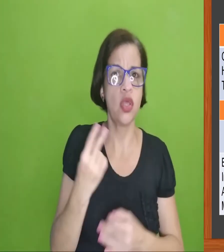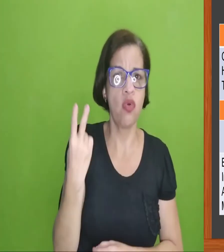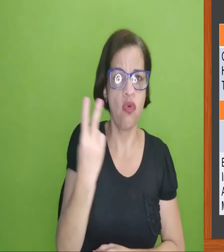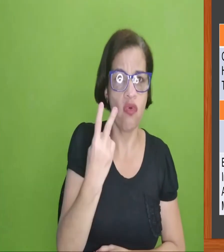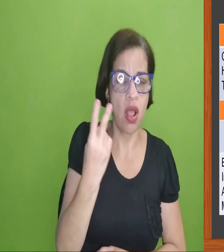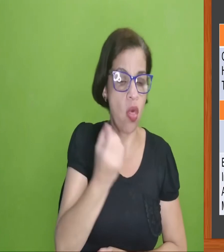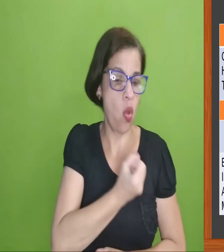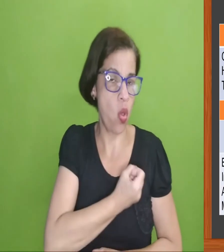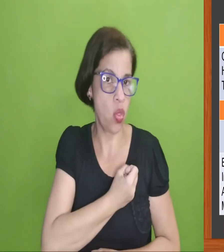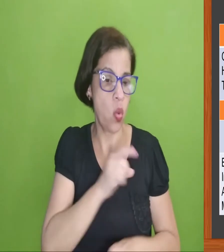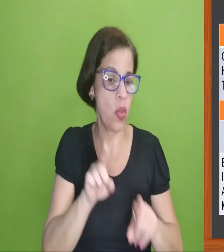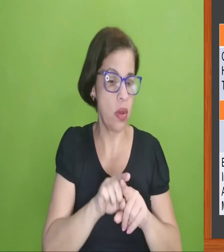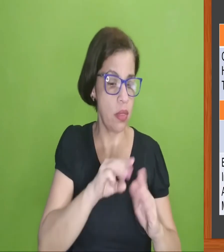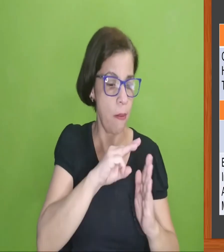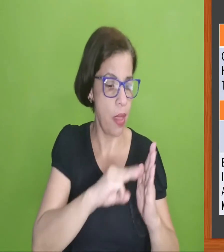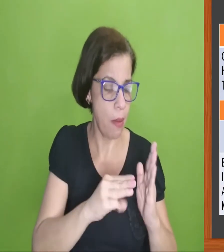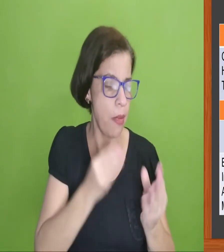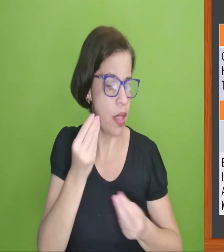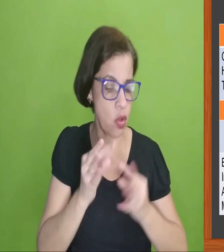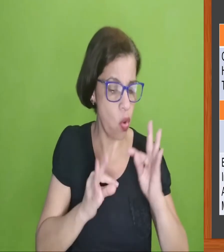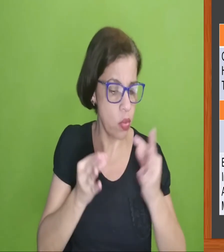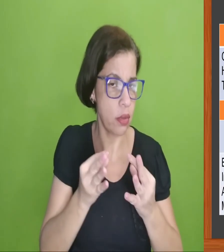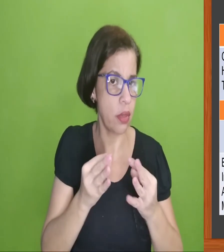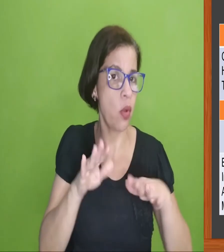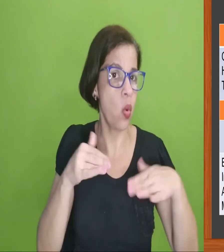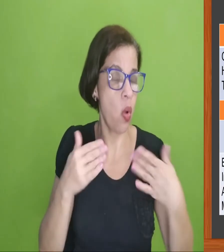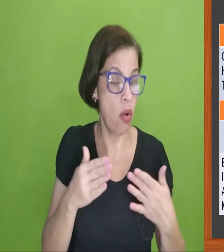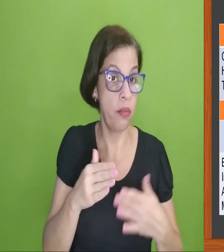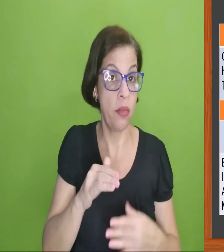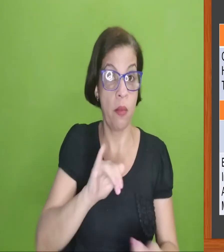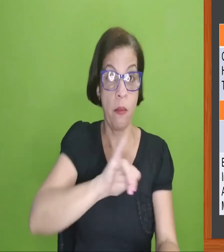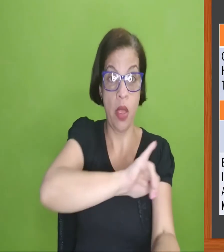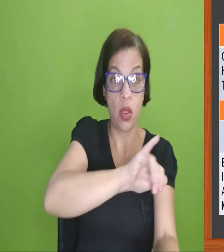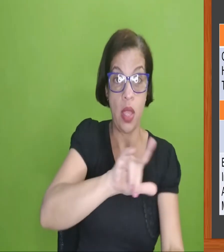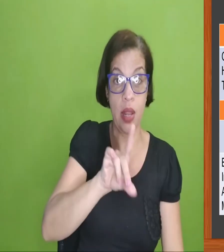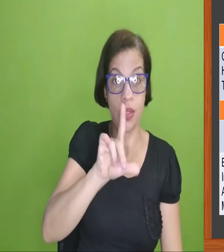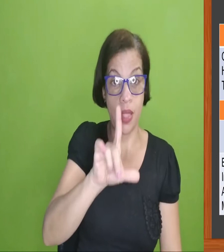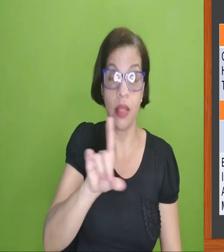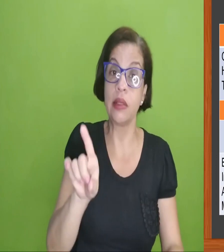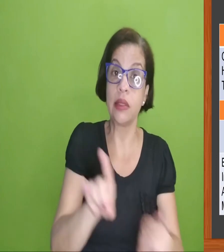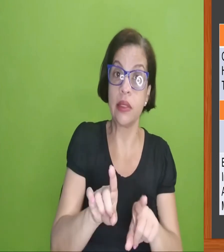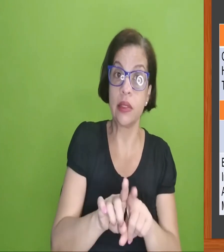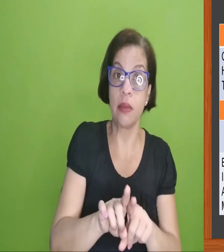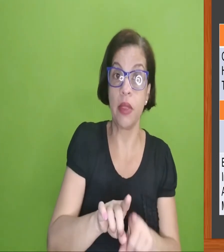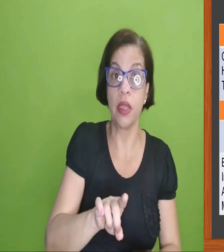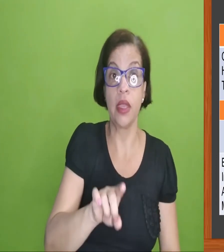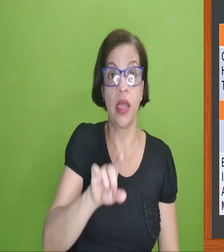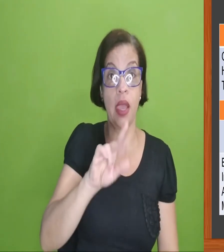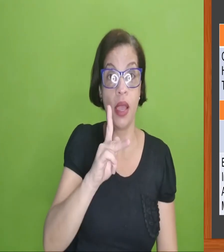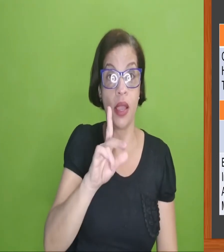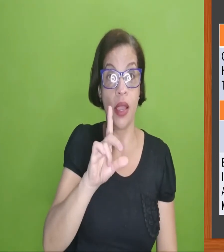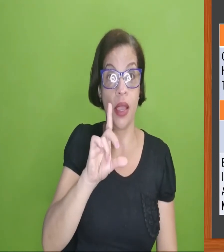de referência, as metas terapêuticas almejadas para o colesterol LDL e também para o não